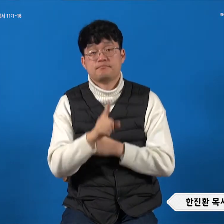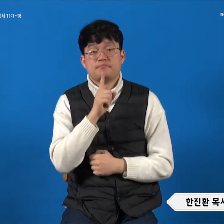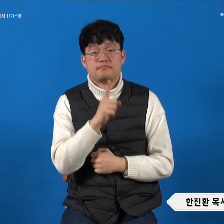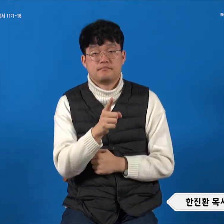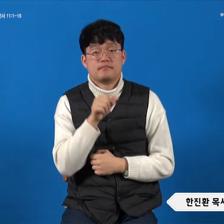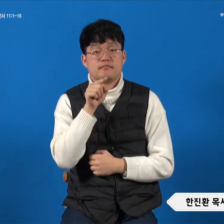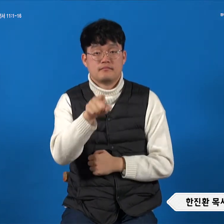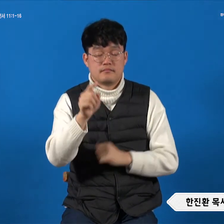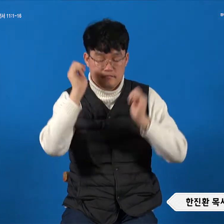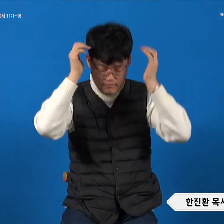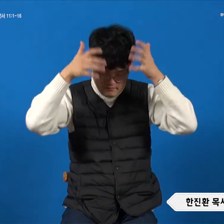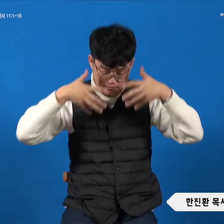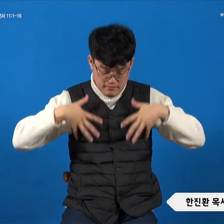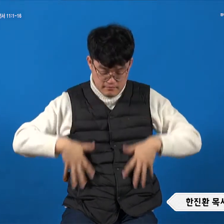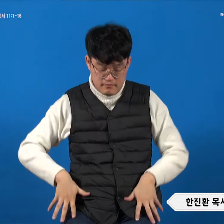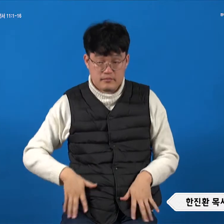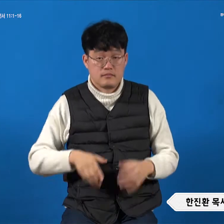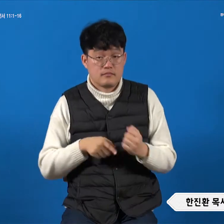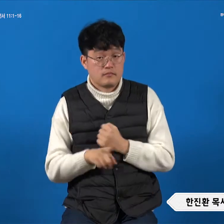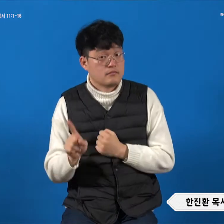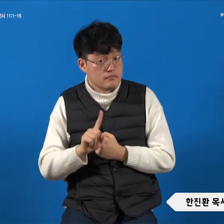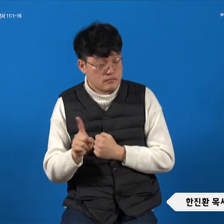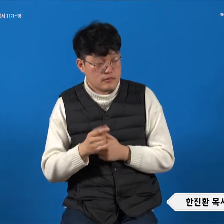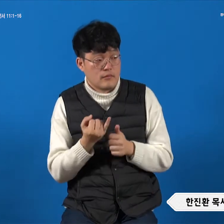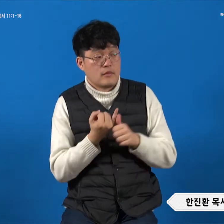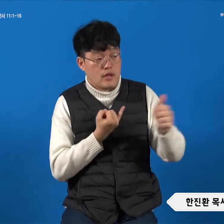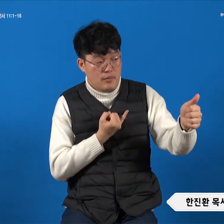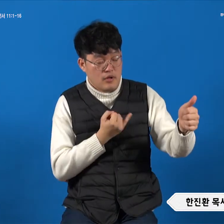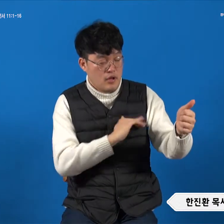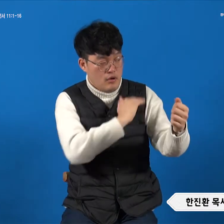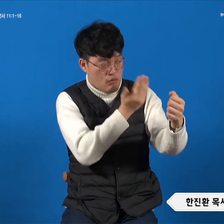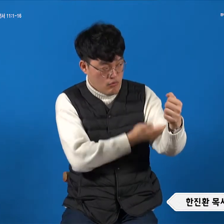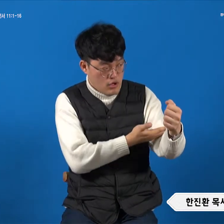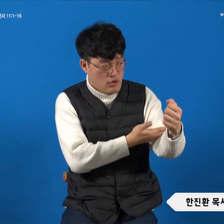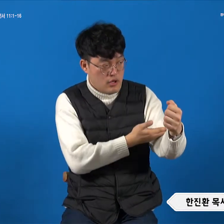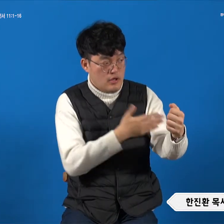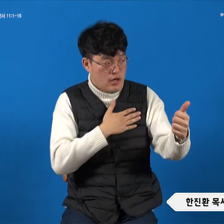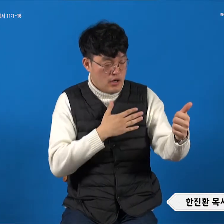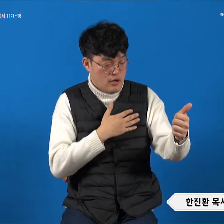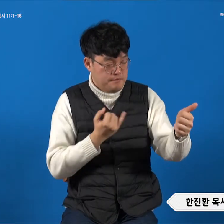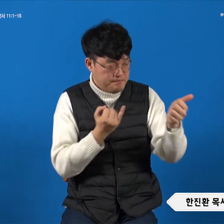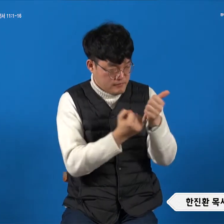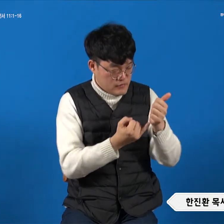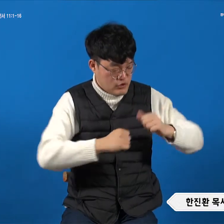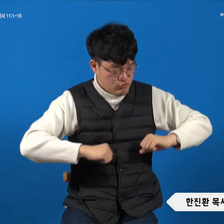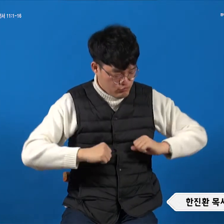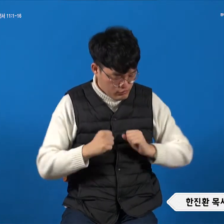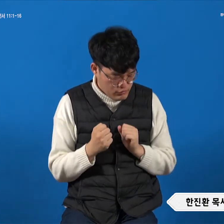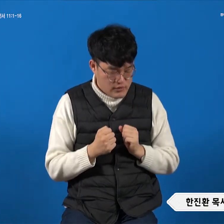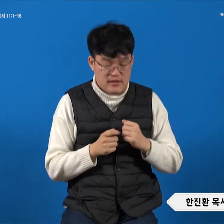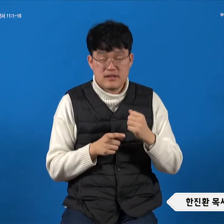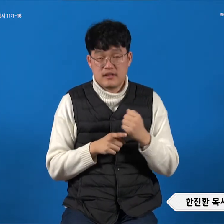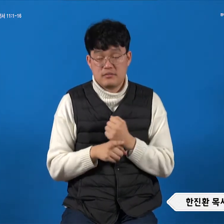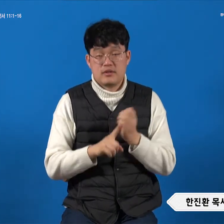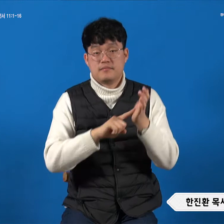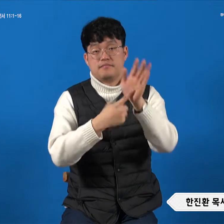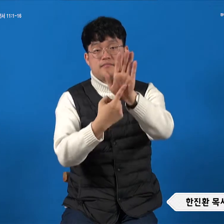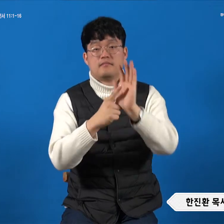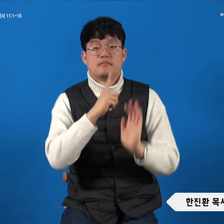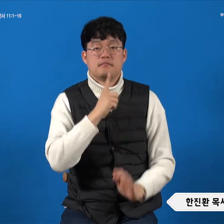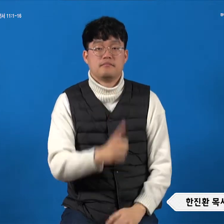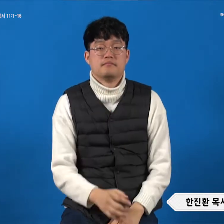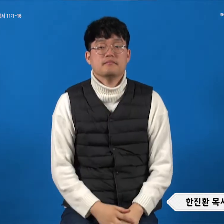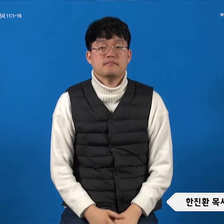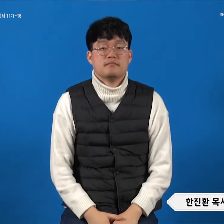것을 의미합니다. 그것을 쓰는 것은 남편의 권위에 순종하겠습니다 하는 것을 나타내는